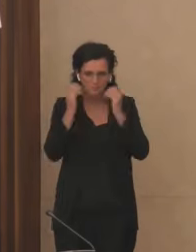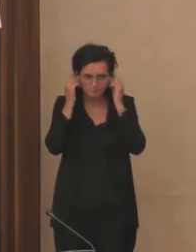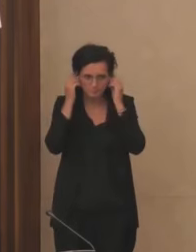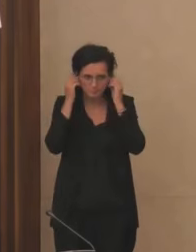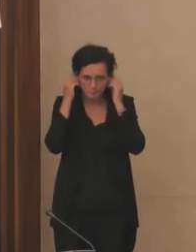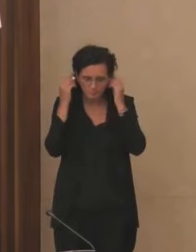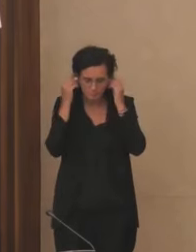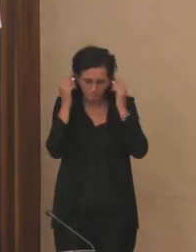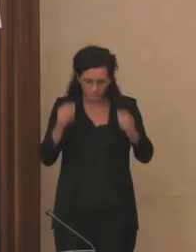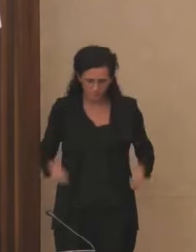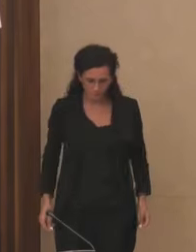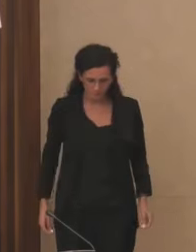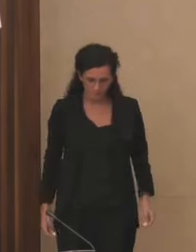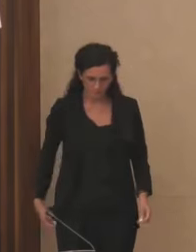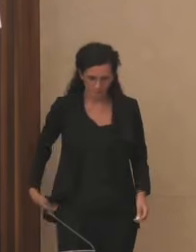Noi abbiamo